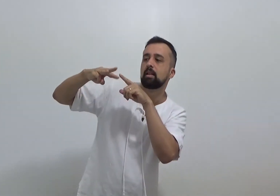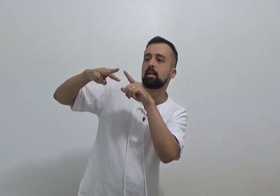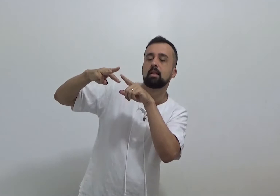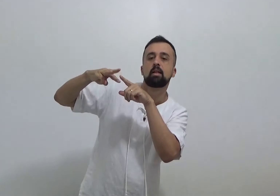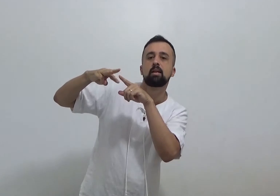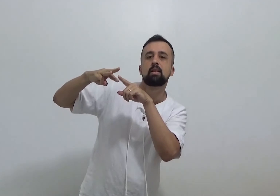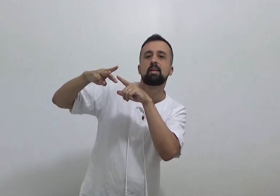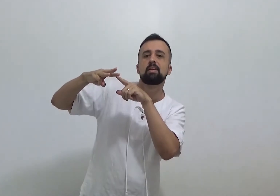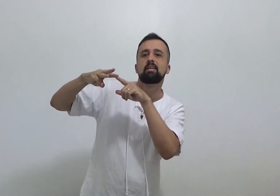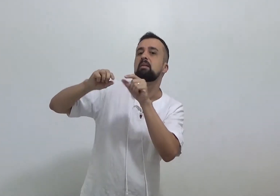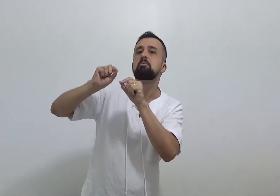do ouvintismo.